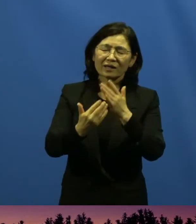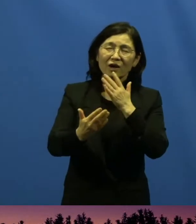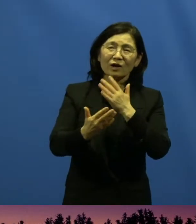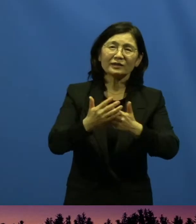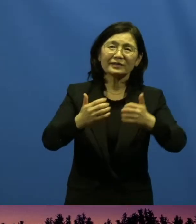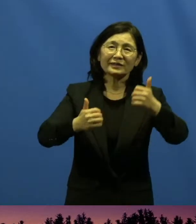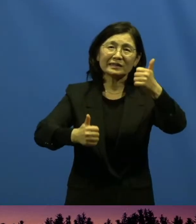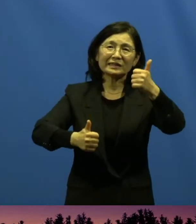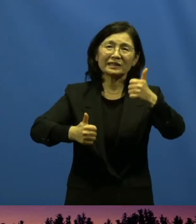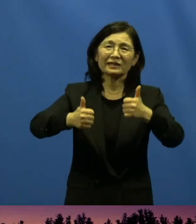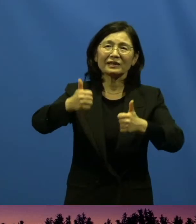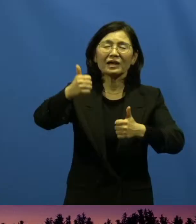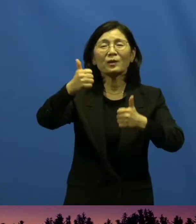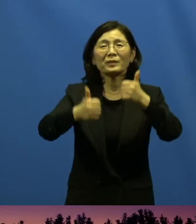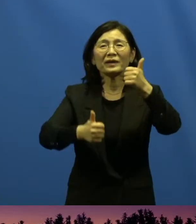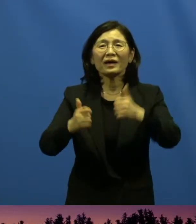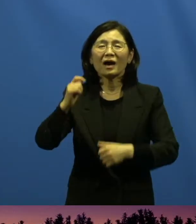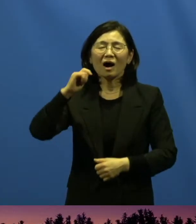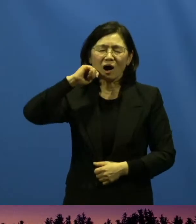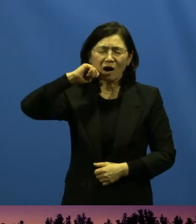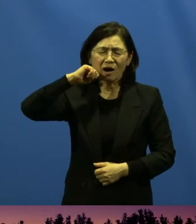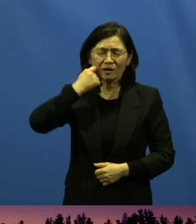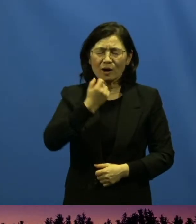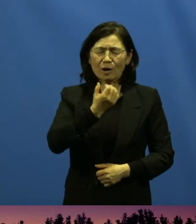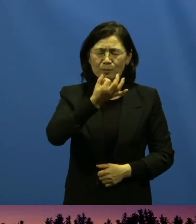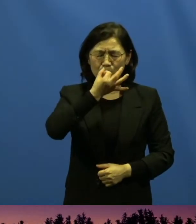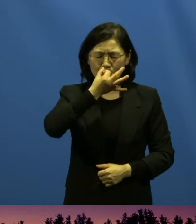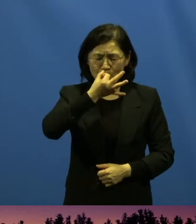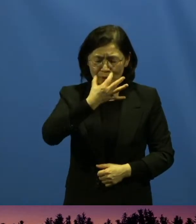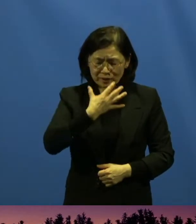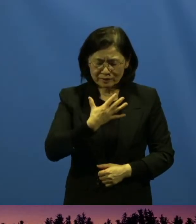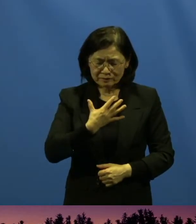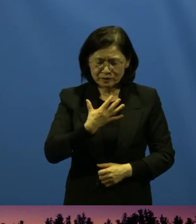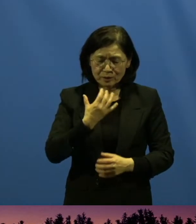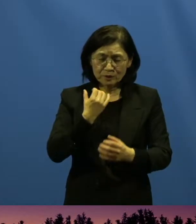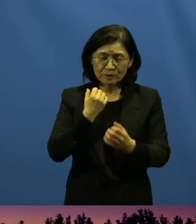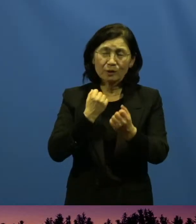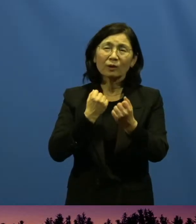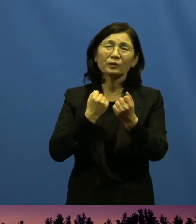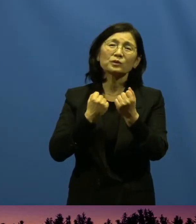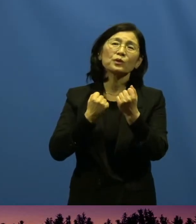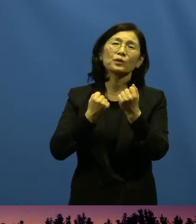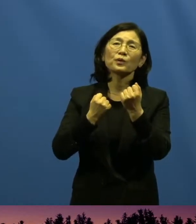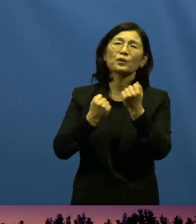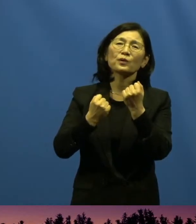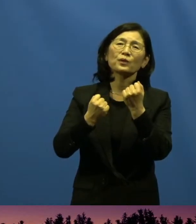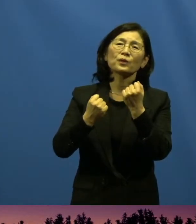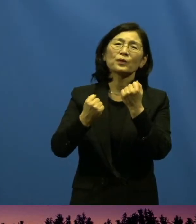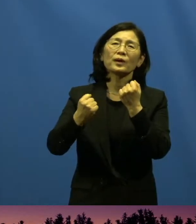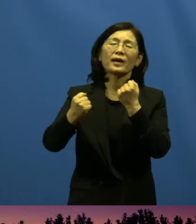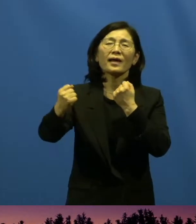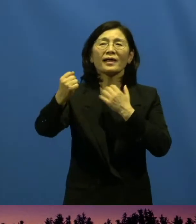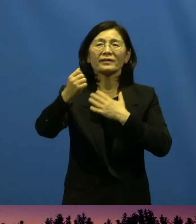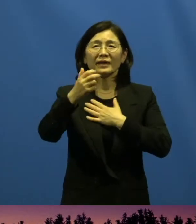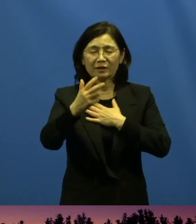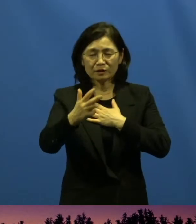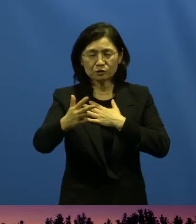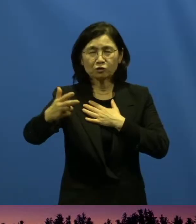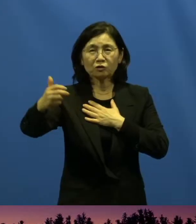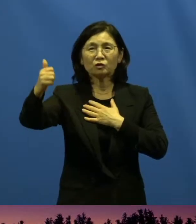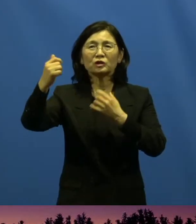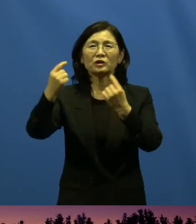내가 겪는 시험이 어렵고 힘겨워도